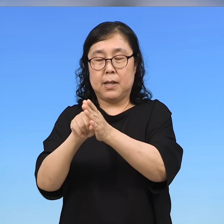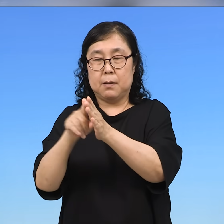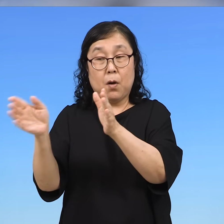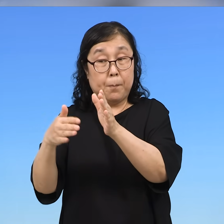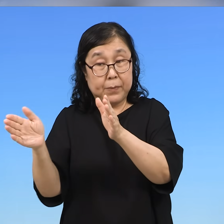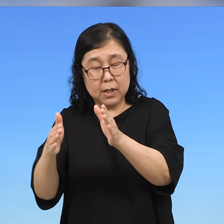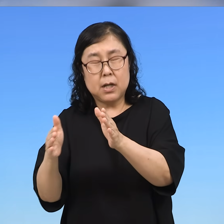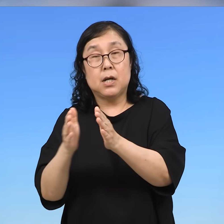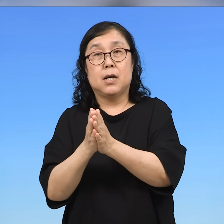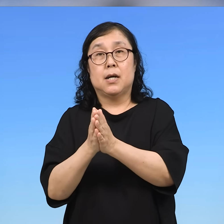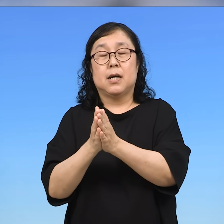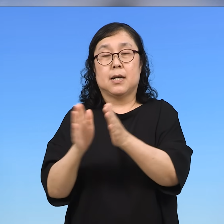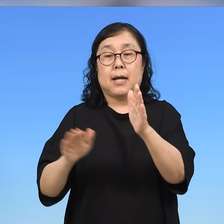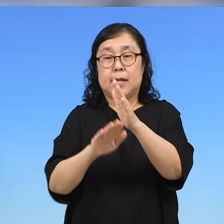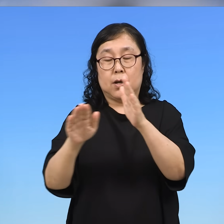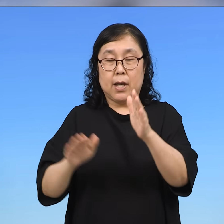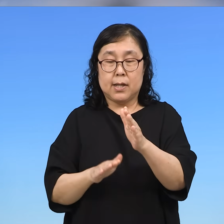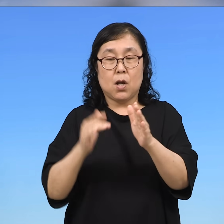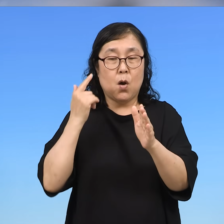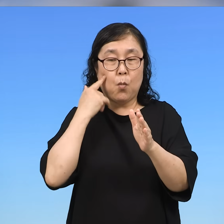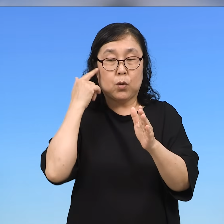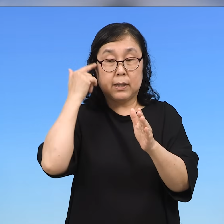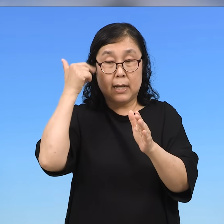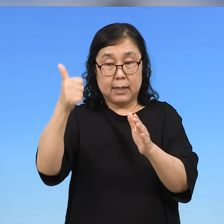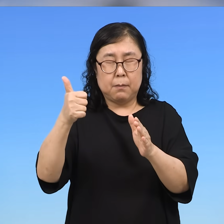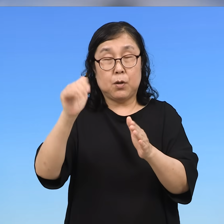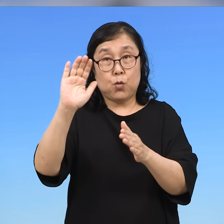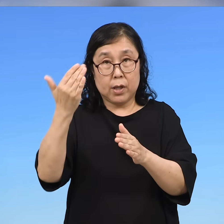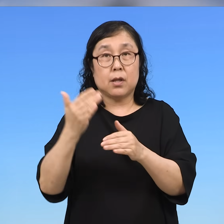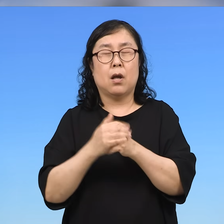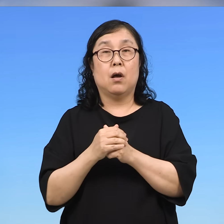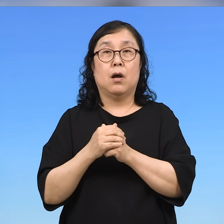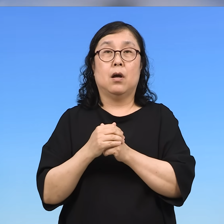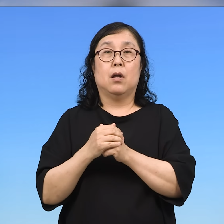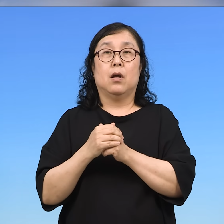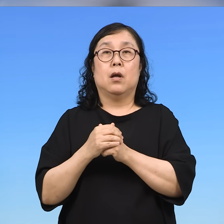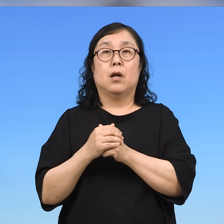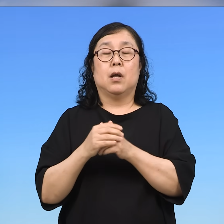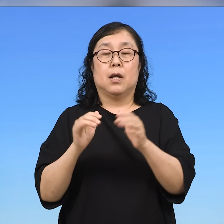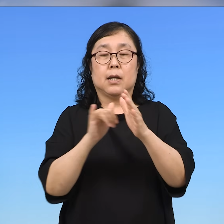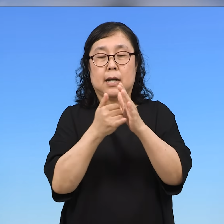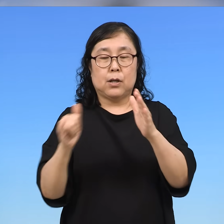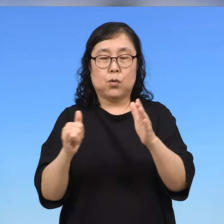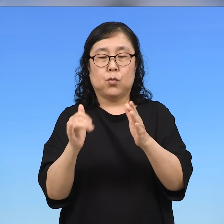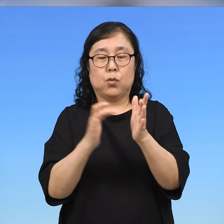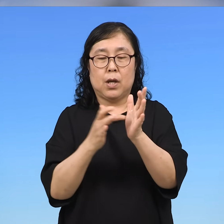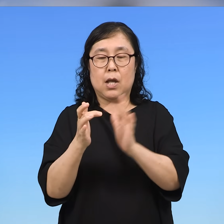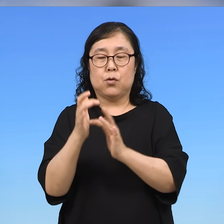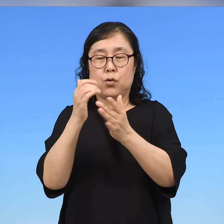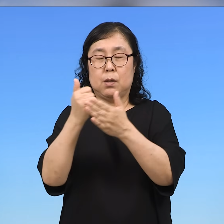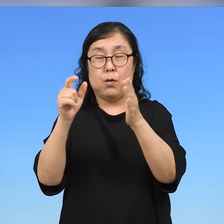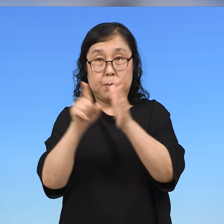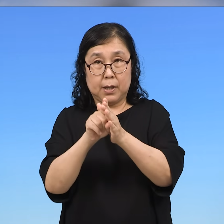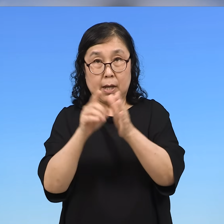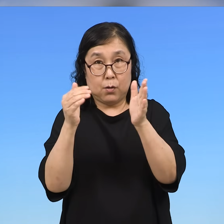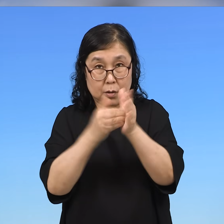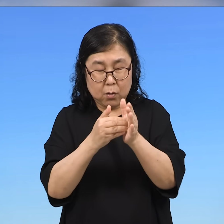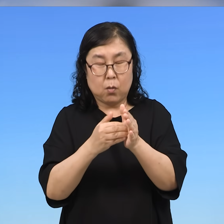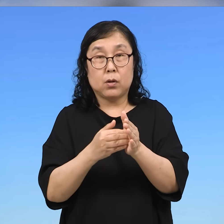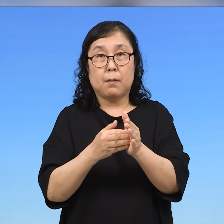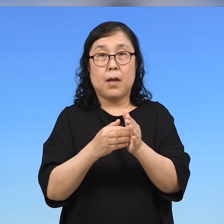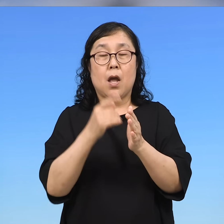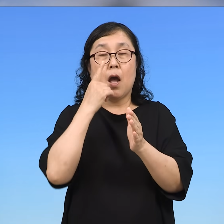참 이분이 예수 믿고 참 목사까지 됐으니까 대단한 거 아닙니까? 그리고 이제 가족도 예수를 믿는 겁니다. 이